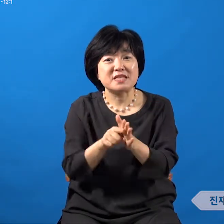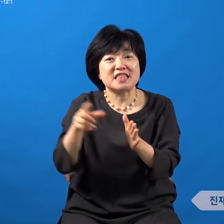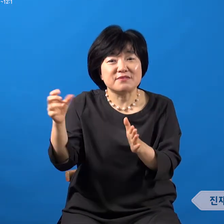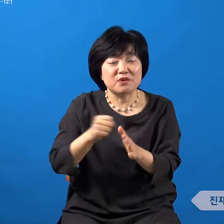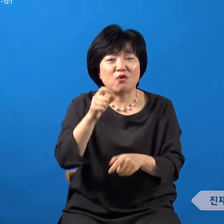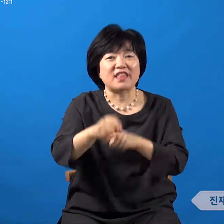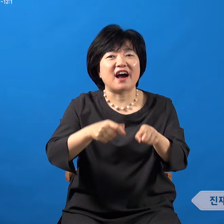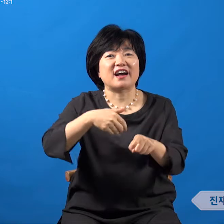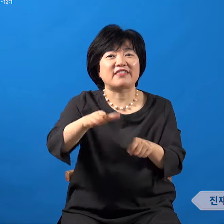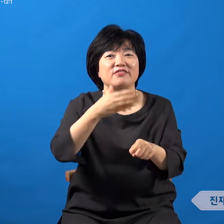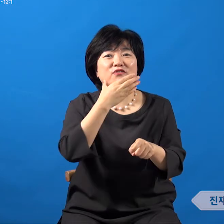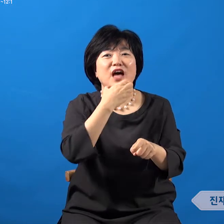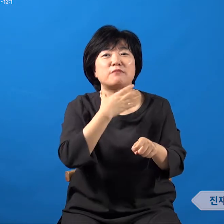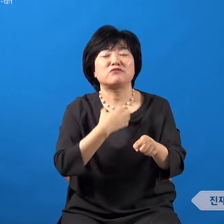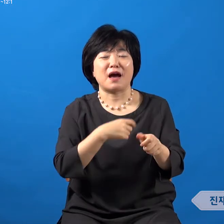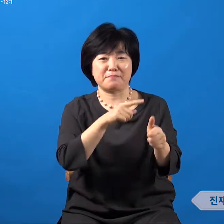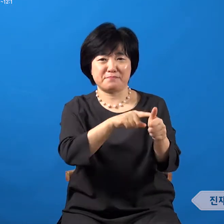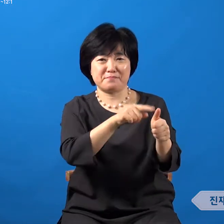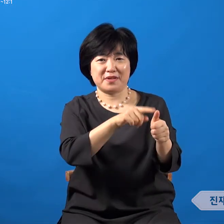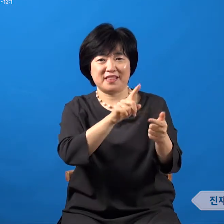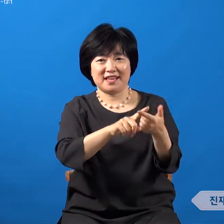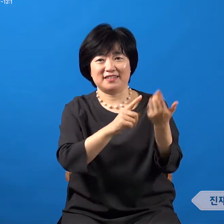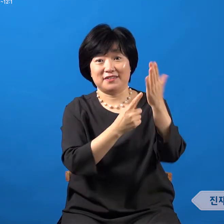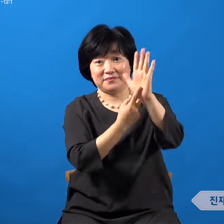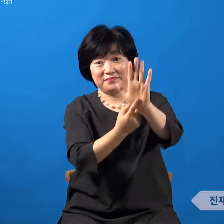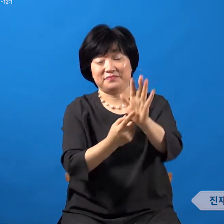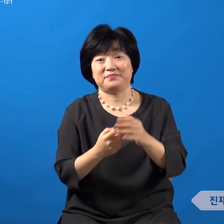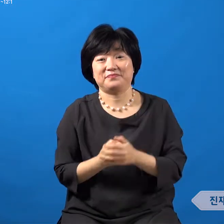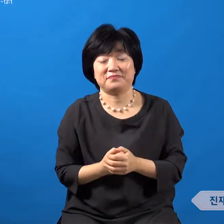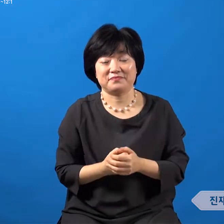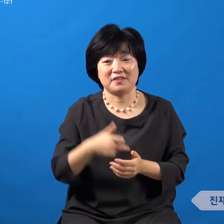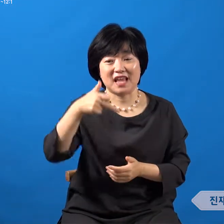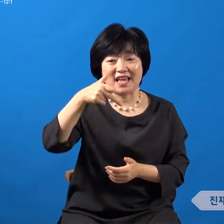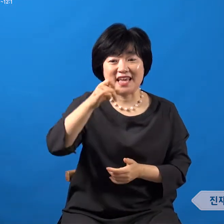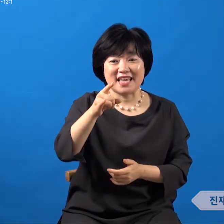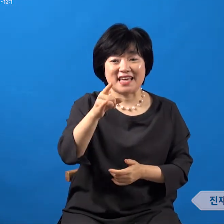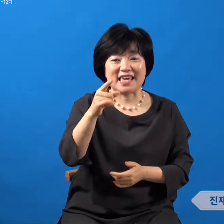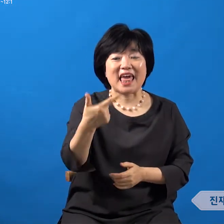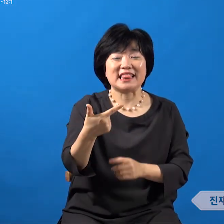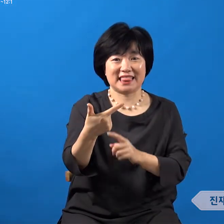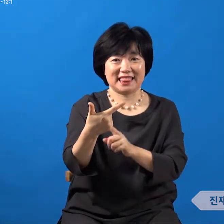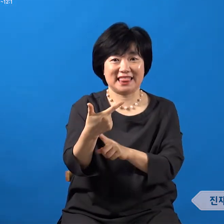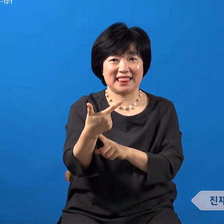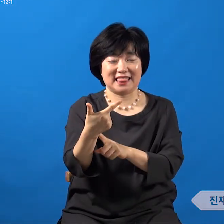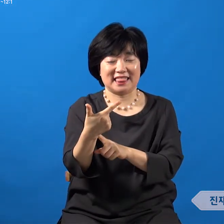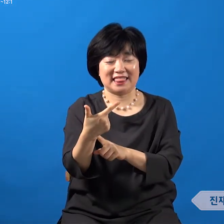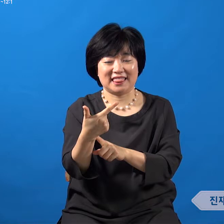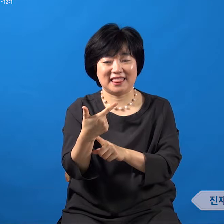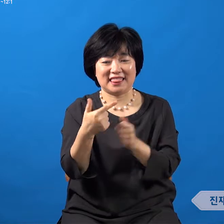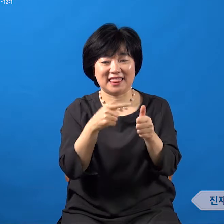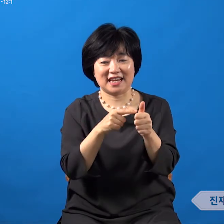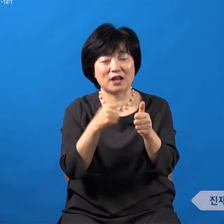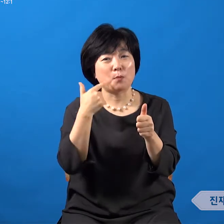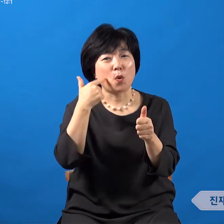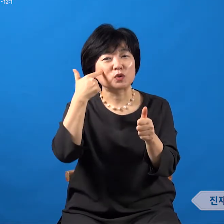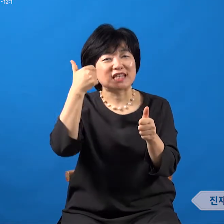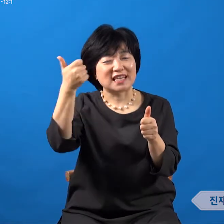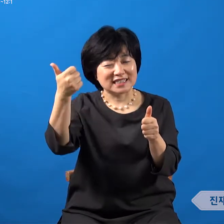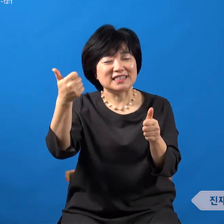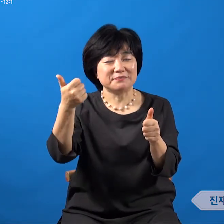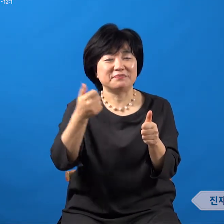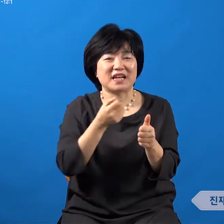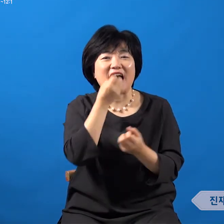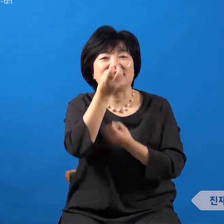나갔던 아브라함을 말씀합니다. 켄이라는 한 목사님의 간증을 들어본 적이